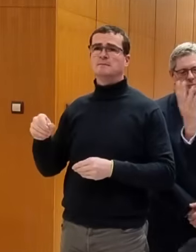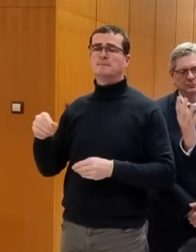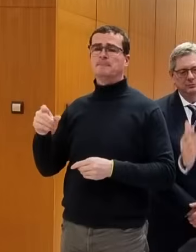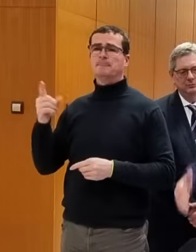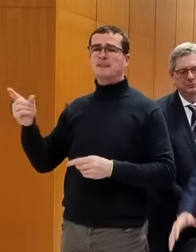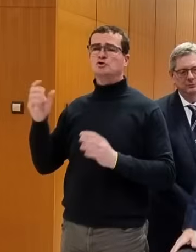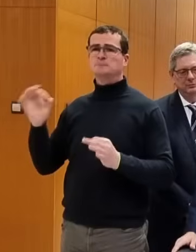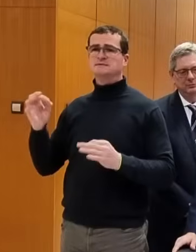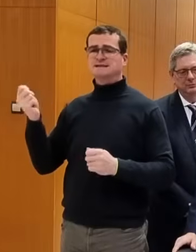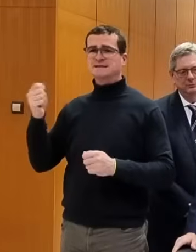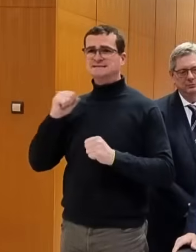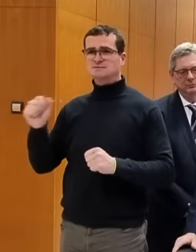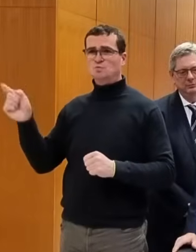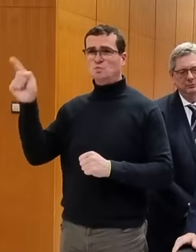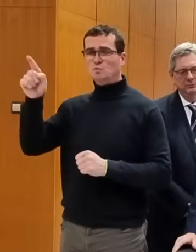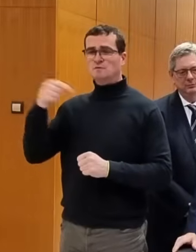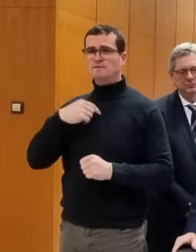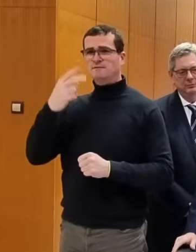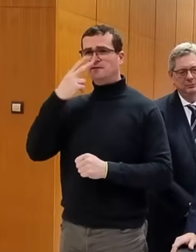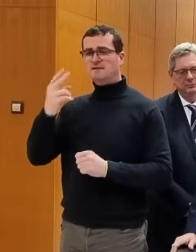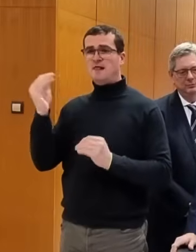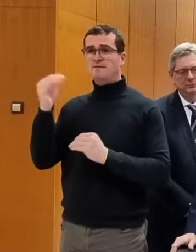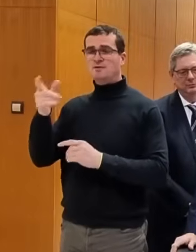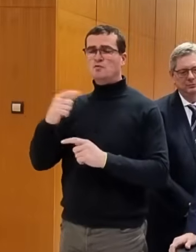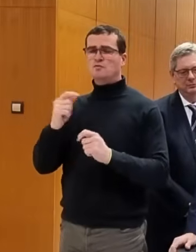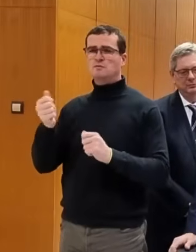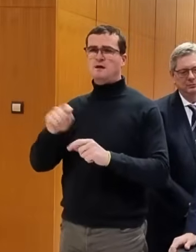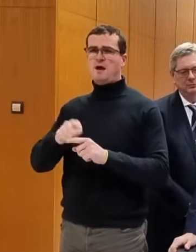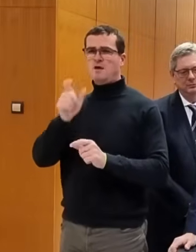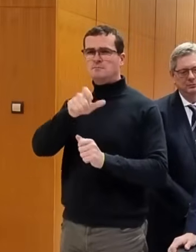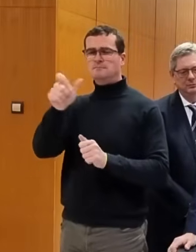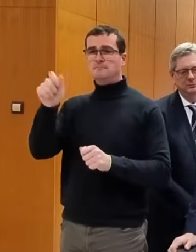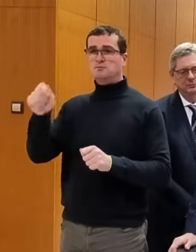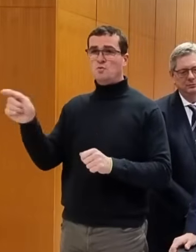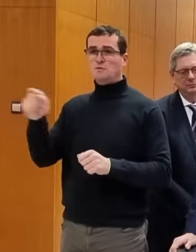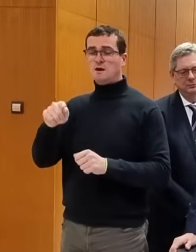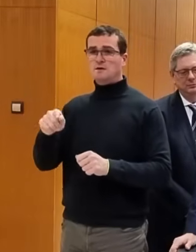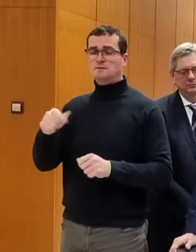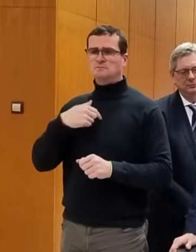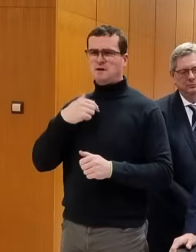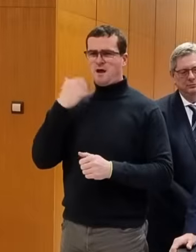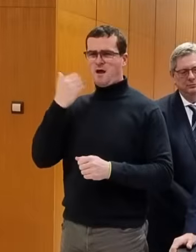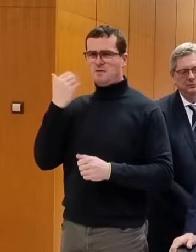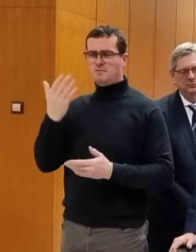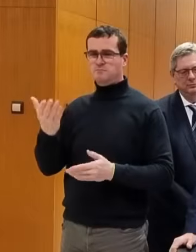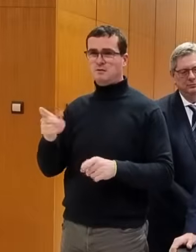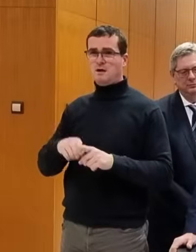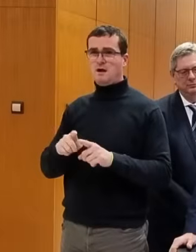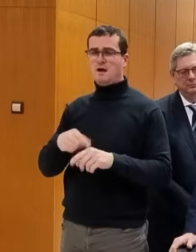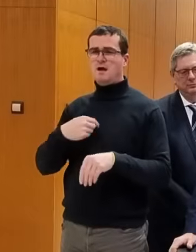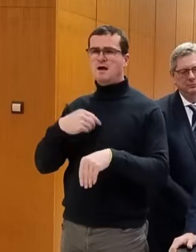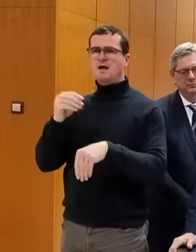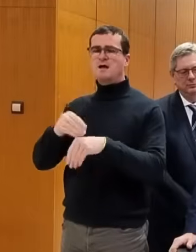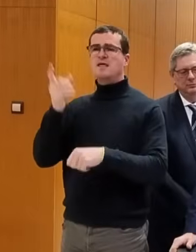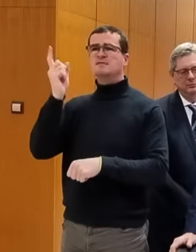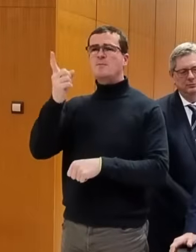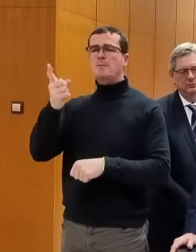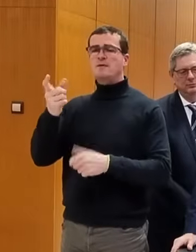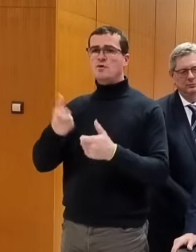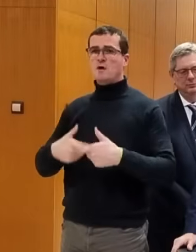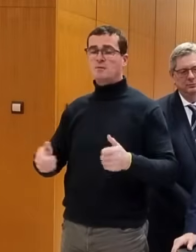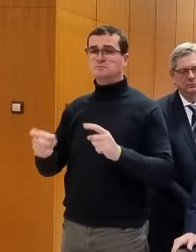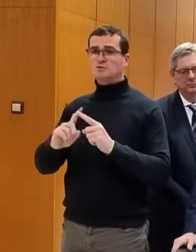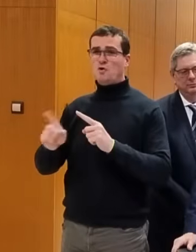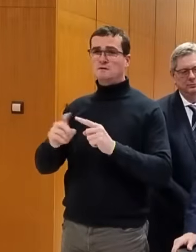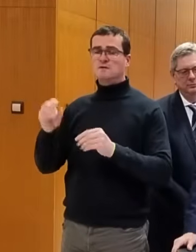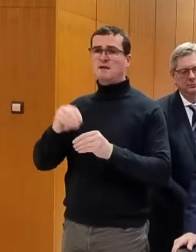na špecializovanom trestnom súde, keď sme videli výkony, ktoré podávajú jednotliví prokurátori UŠP, tak boli zahambujúce. Toľko napomienok od Senátu, keby ste chodili